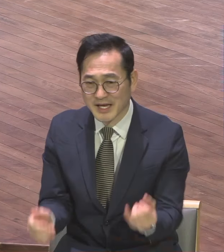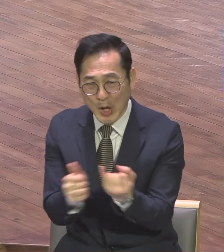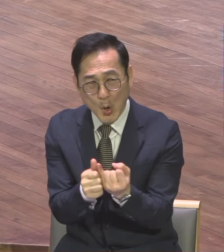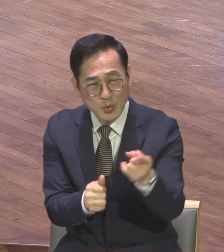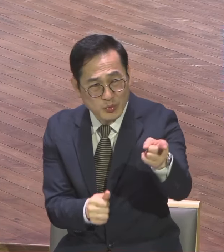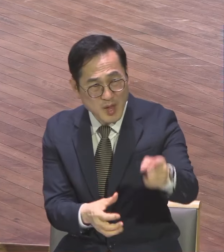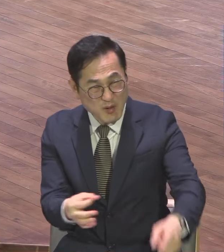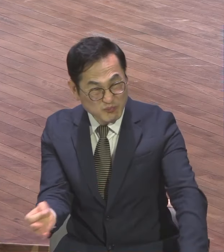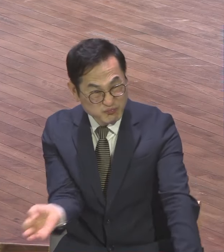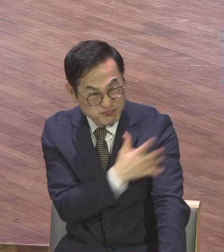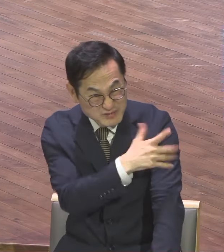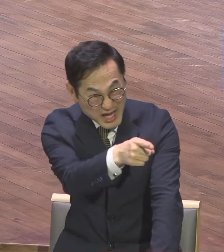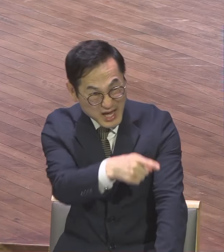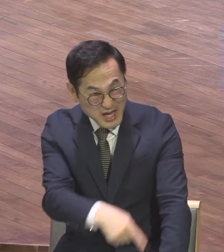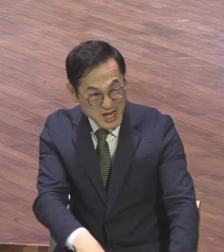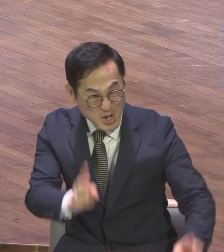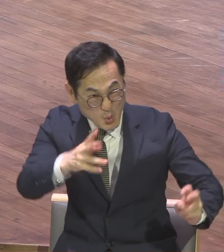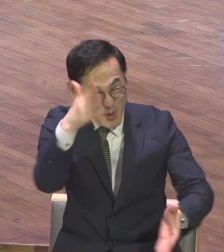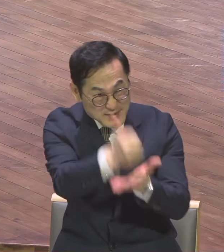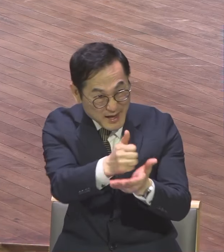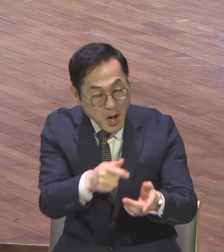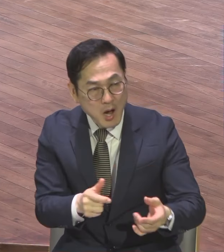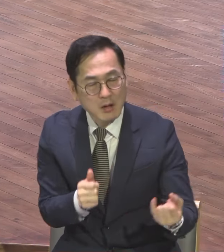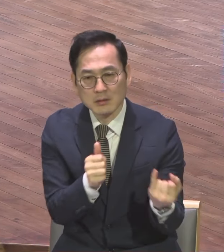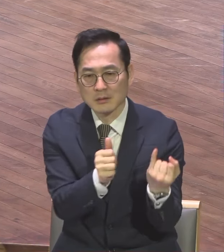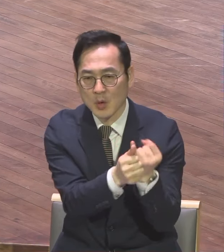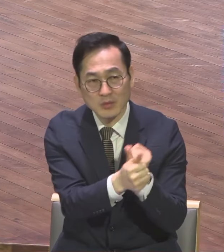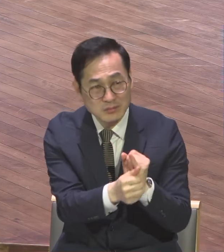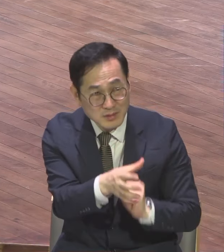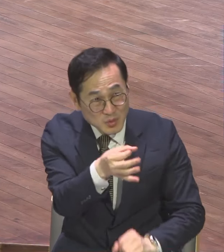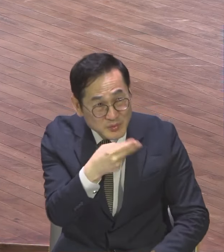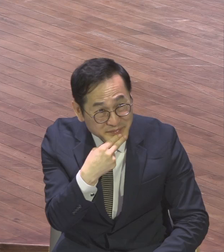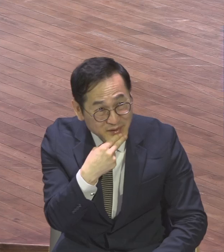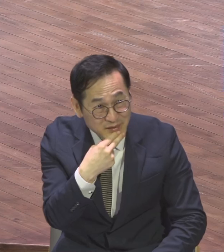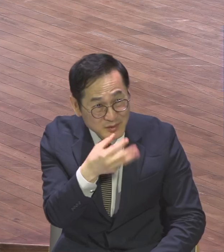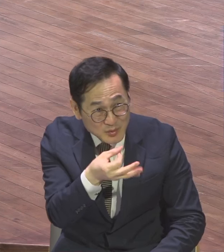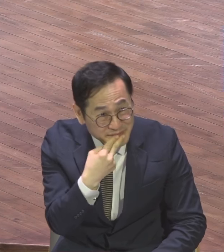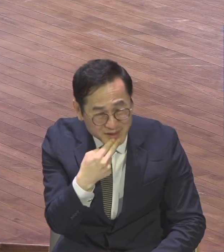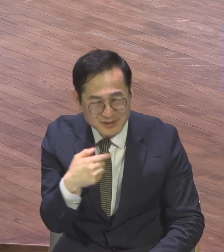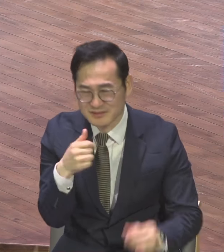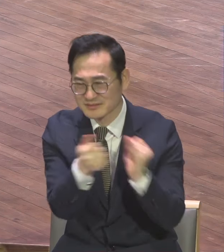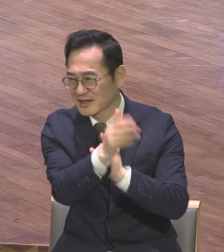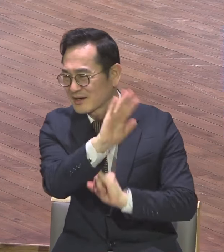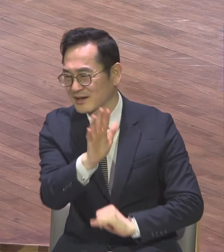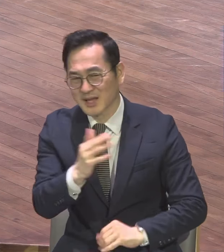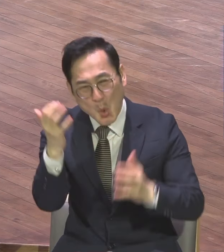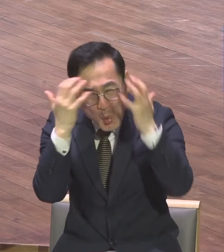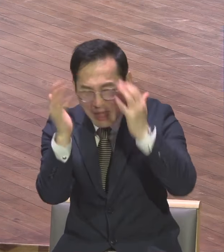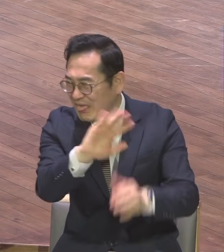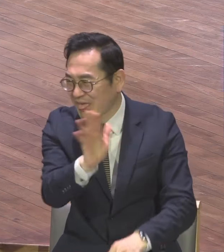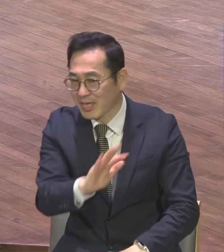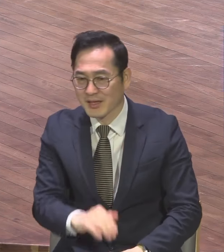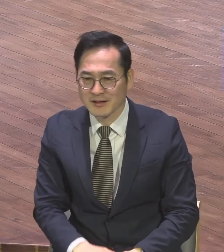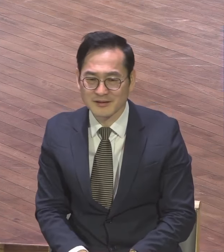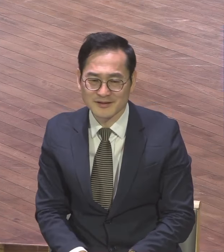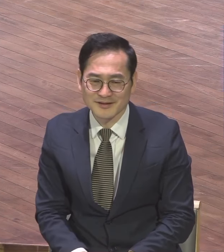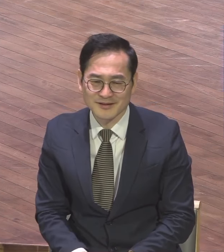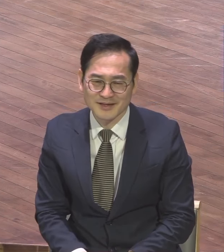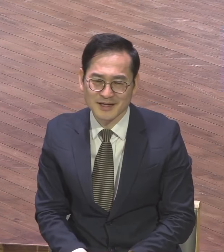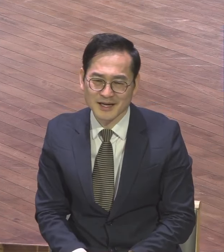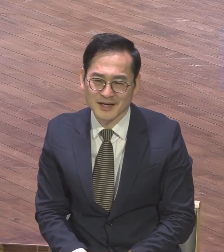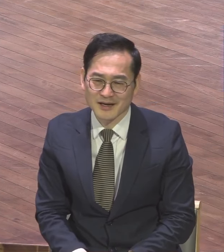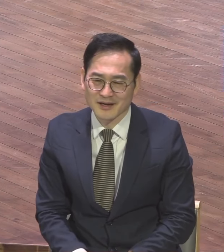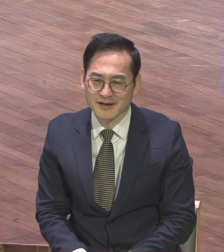고쳐. 직업이 뭐냐? 능력이 뭐 있냐? 뭐 있냐? 뭐 있냐? 그릇이 빠졌어. 전부 돈이야.